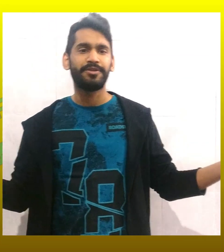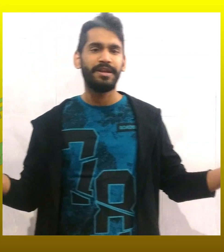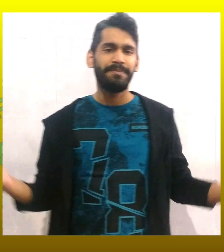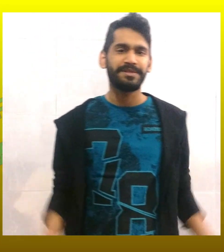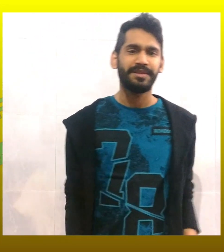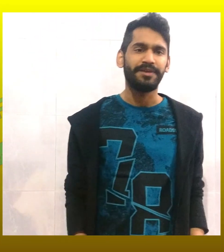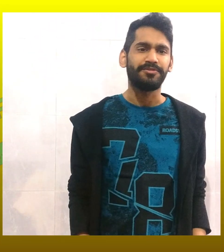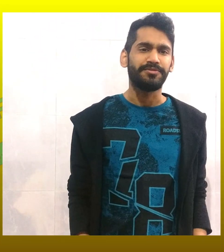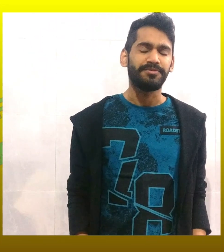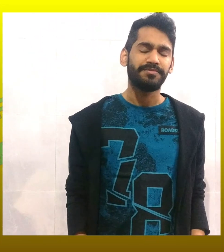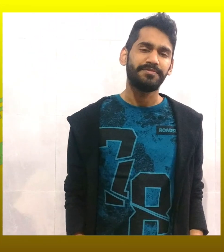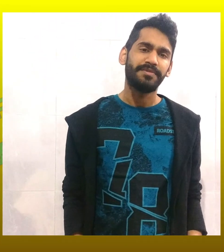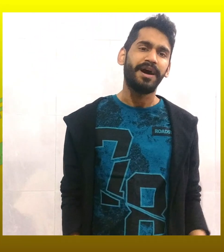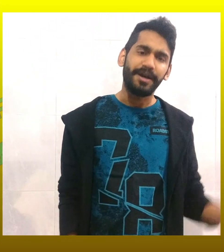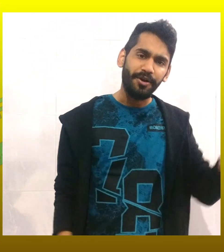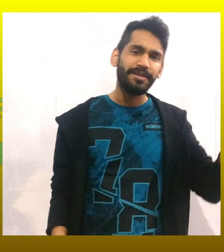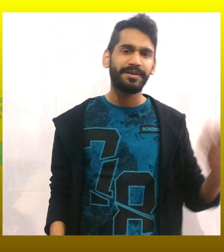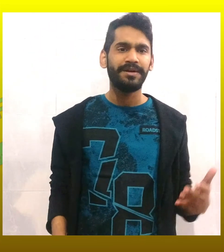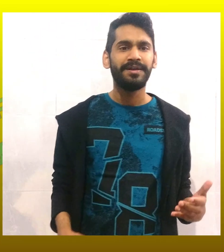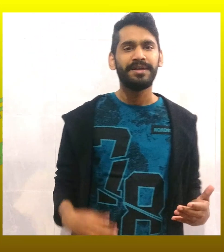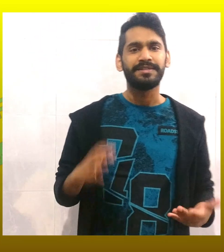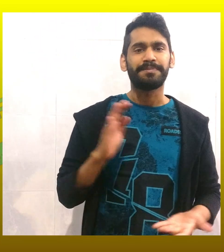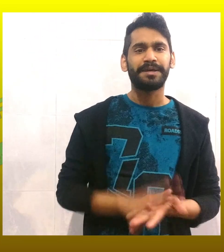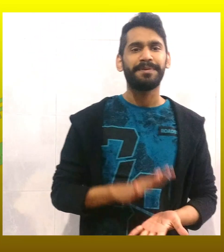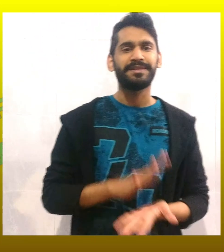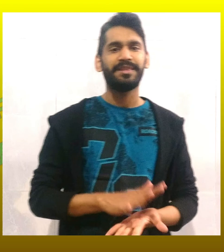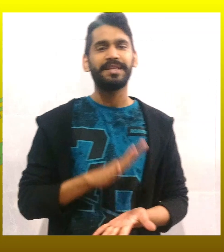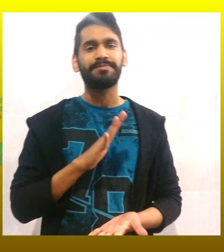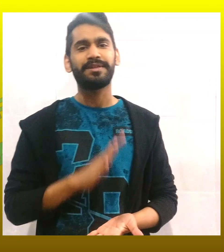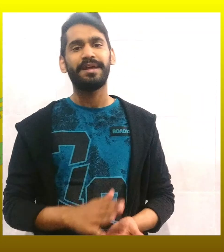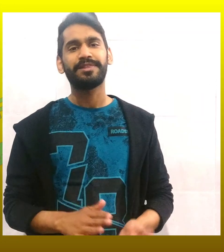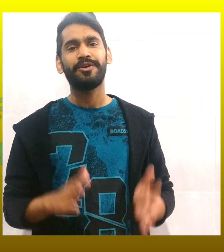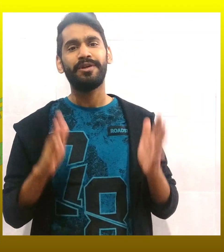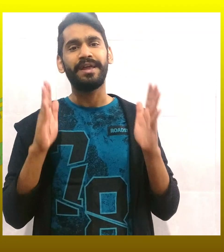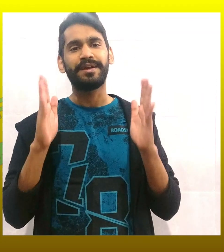वो लाइक कर दो, नहीं पसंद आए तो आगे और देखना। जब तक पसंद